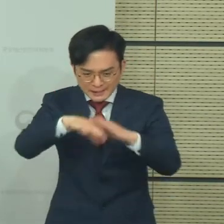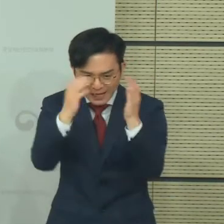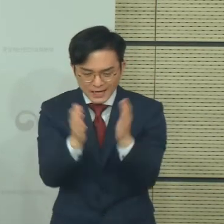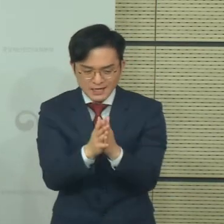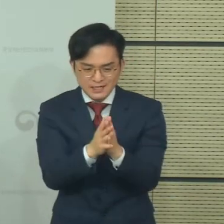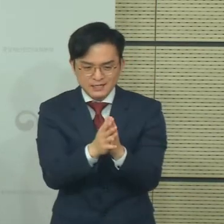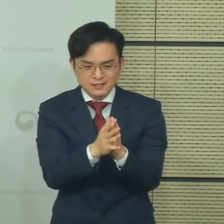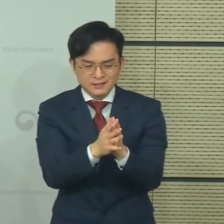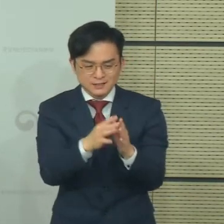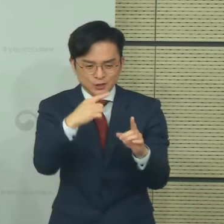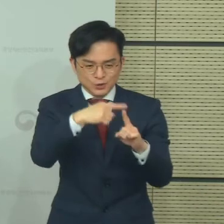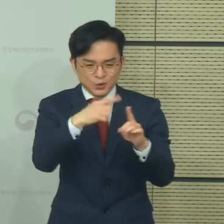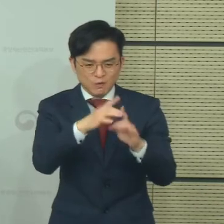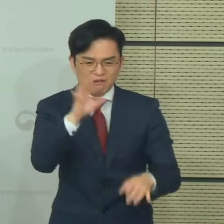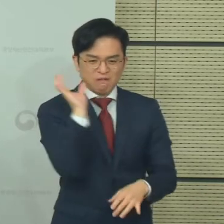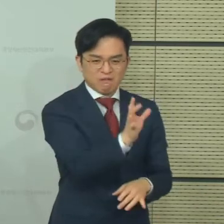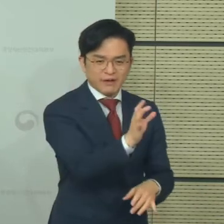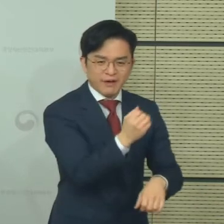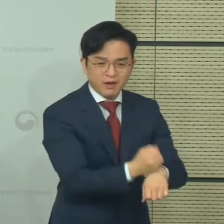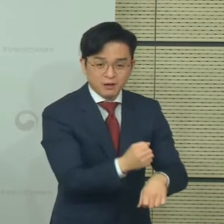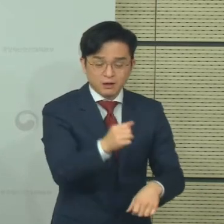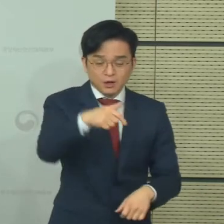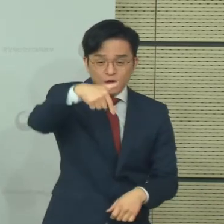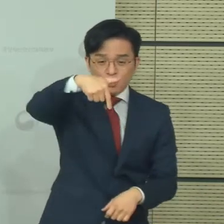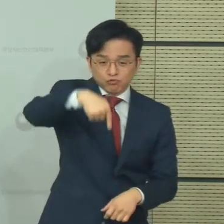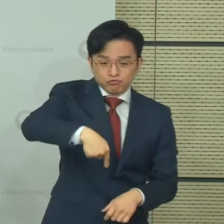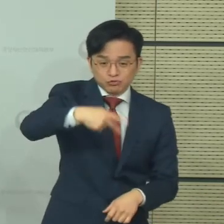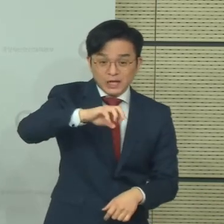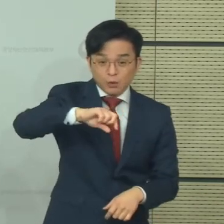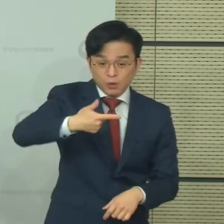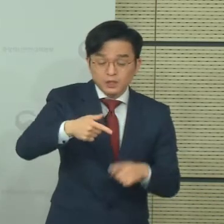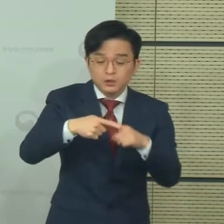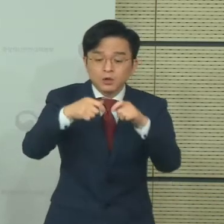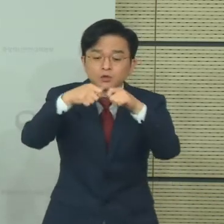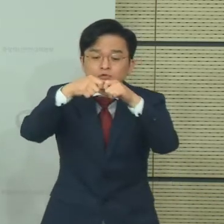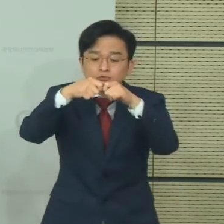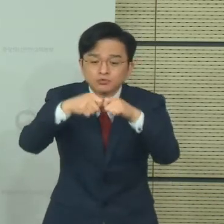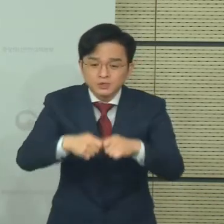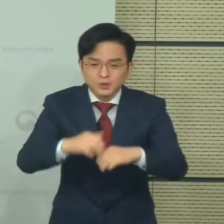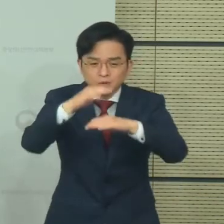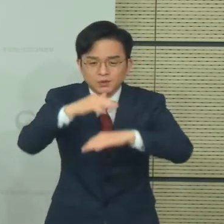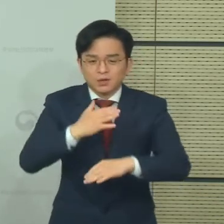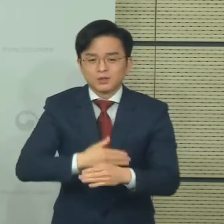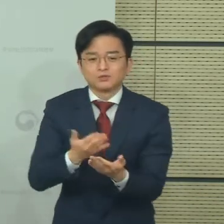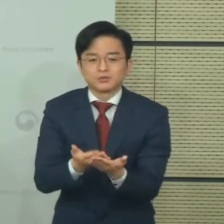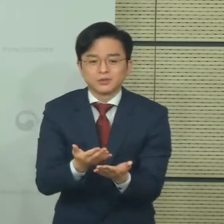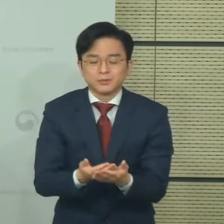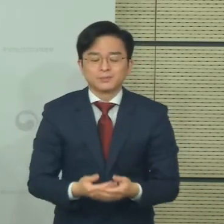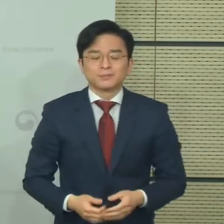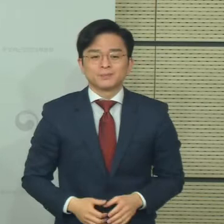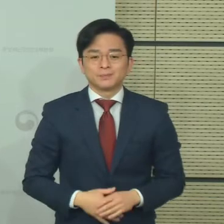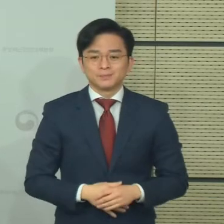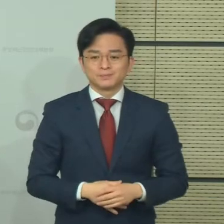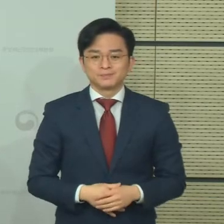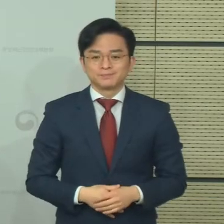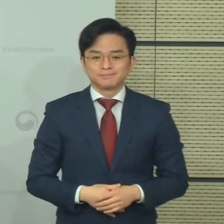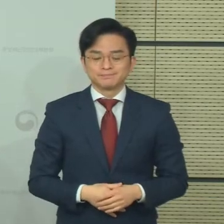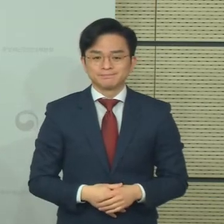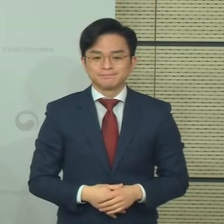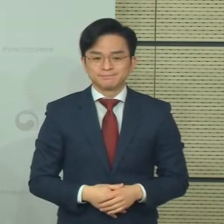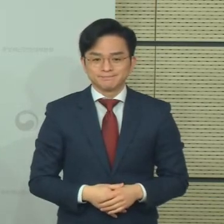것인지 건강보험 부담 부분도 같이 청구 대상이 되는 건지도 궁금합니다. 네, 지금